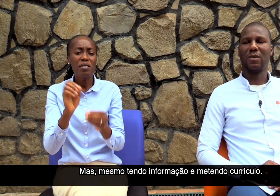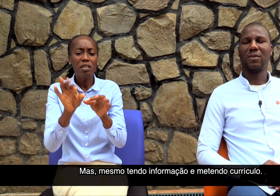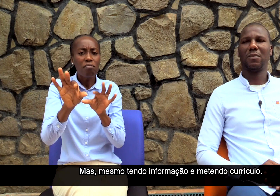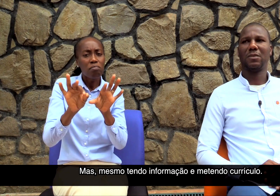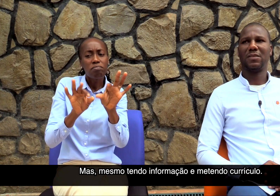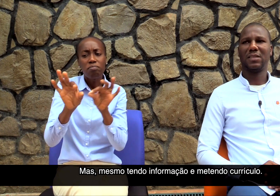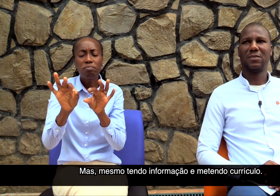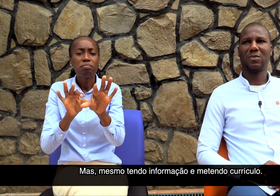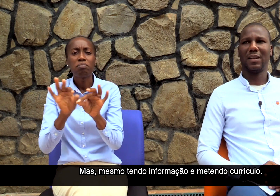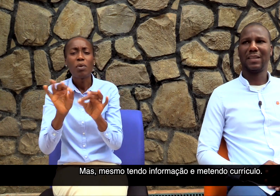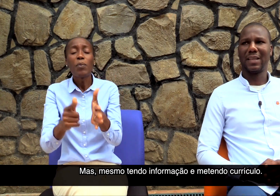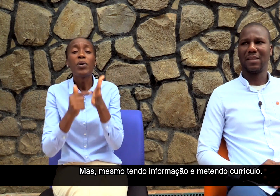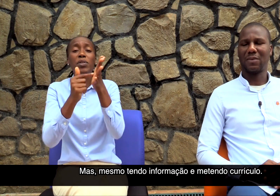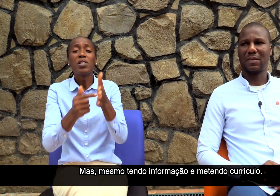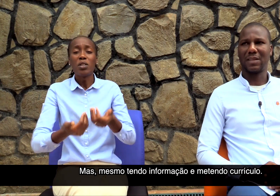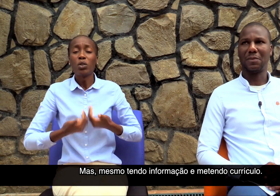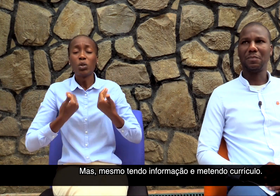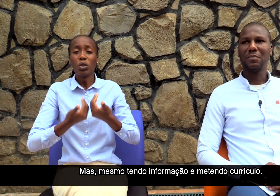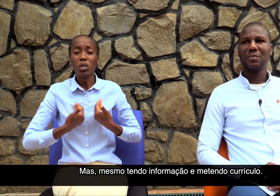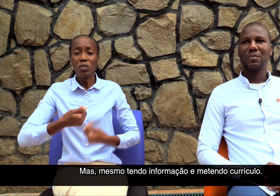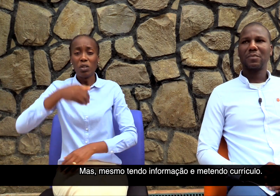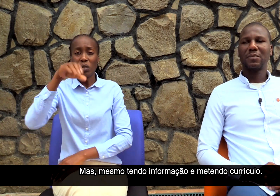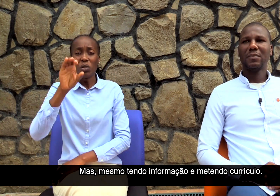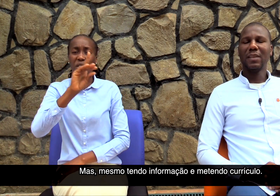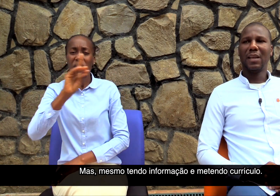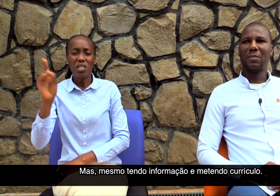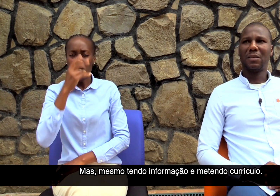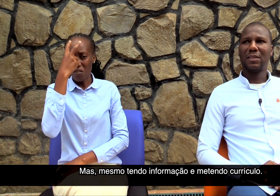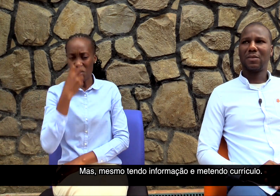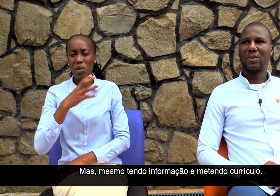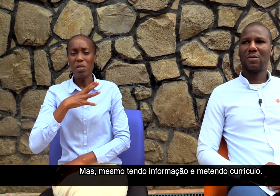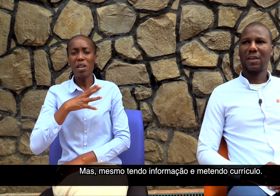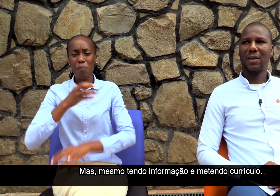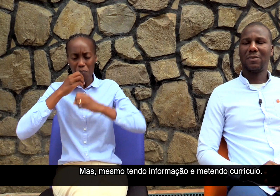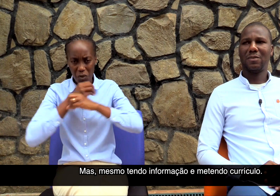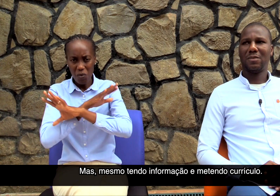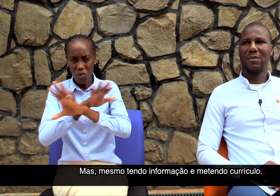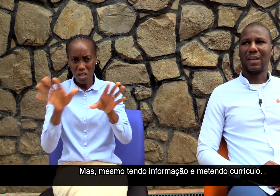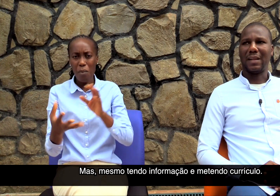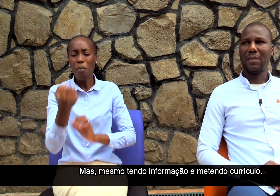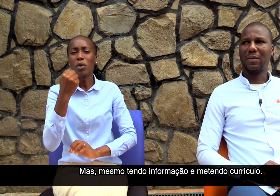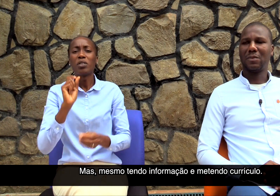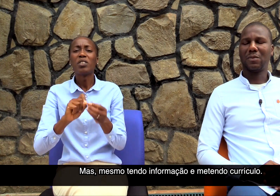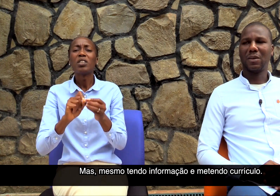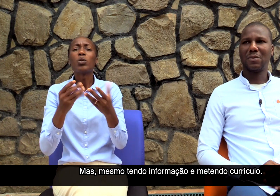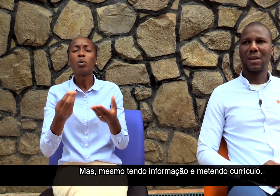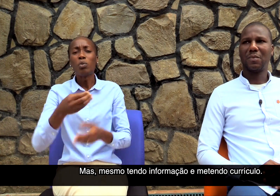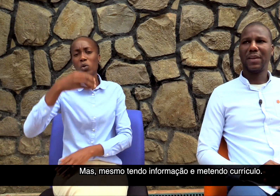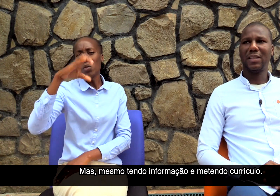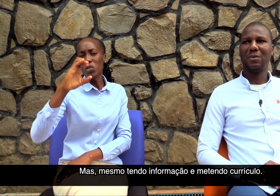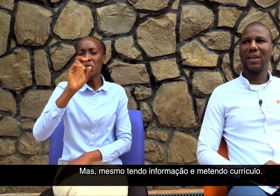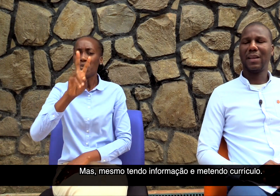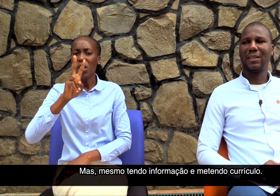o jovem com deficiência visual tem essa informação. Ele pode meter o seu currículo, até pode o currículo